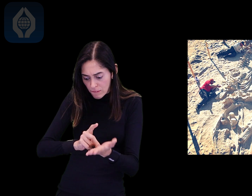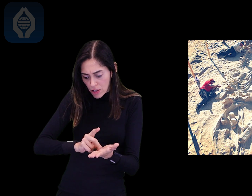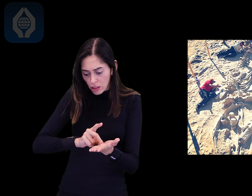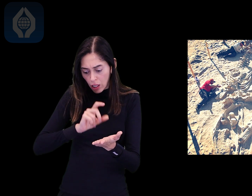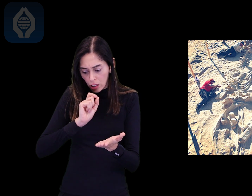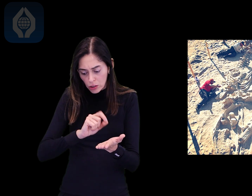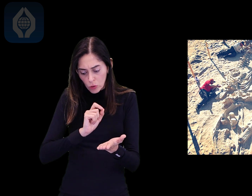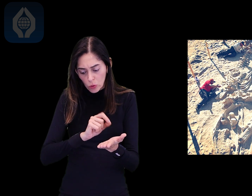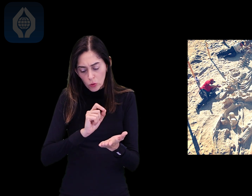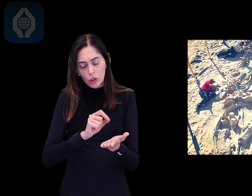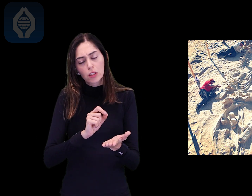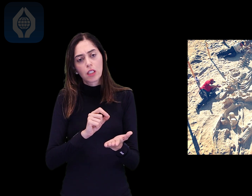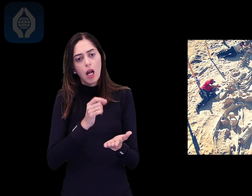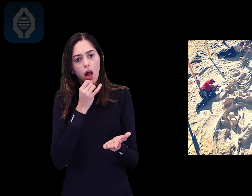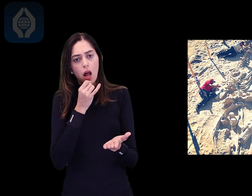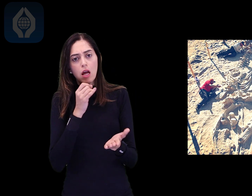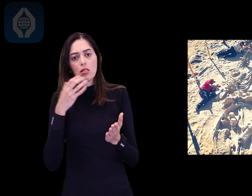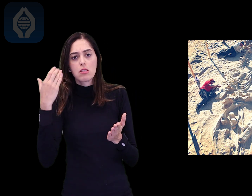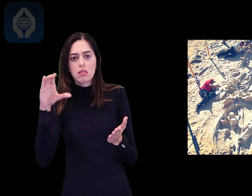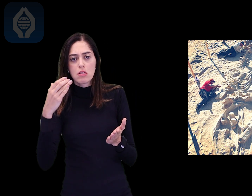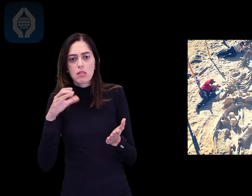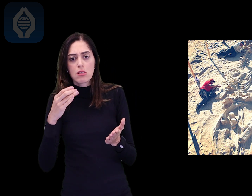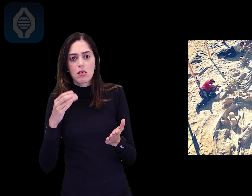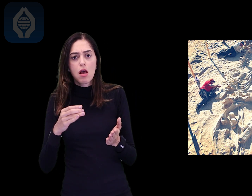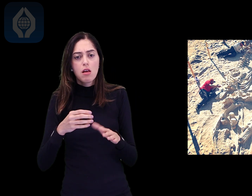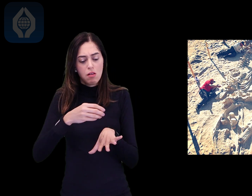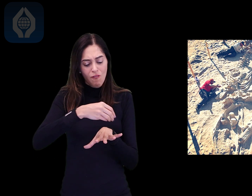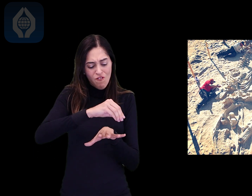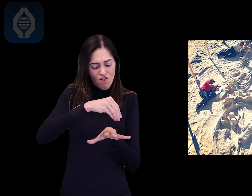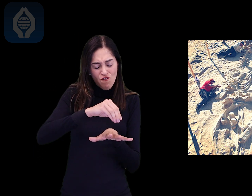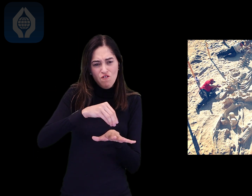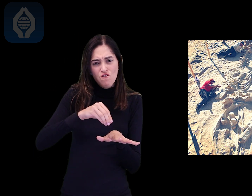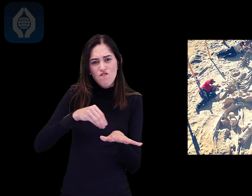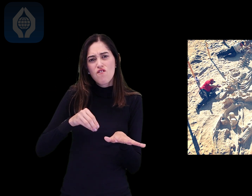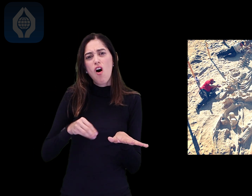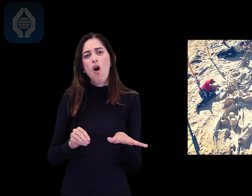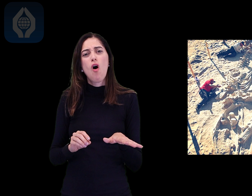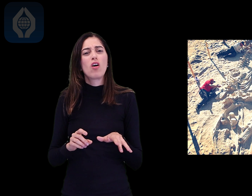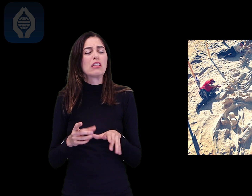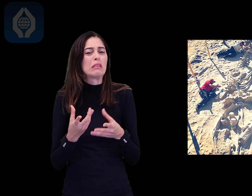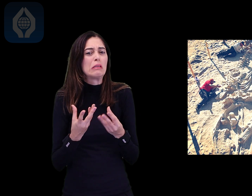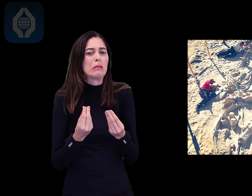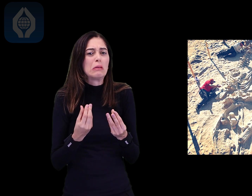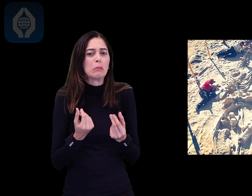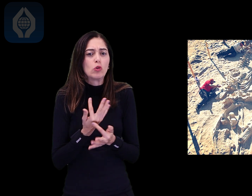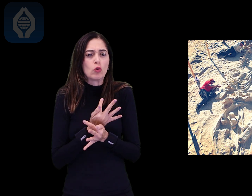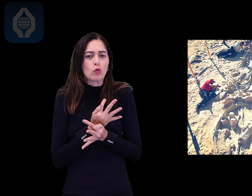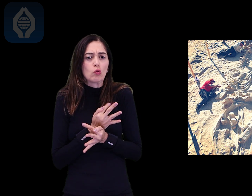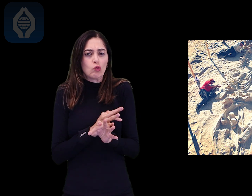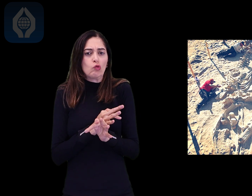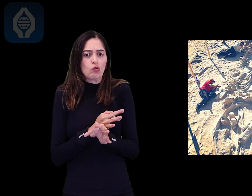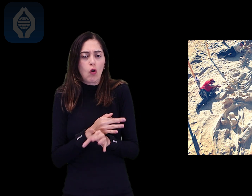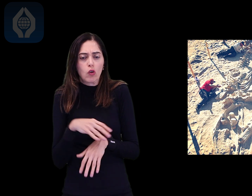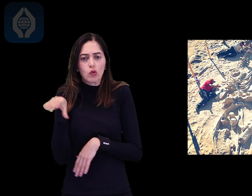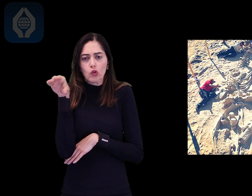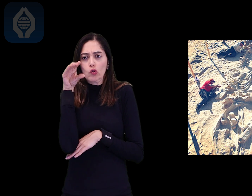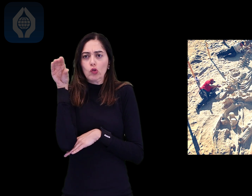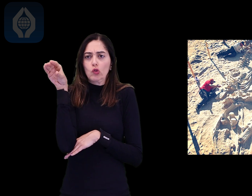a verdadeira explicação científica para o grande número de fósseis de animais encontrados, tais como dinossauros e